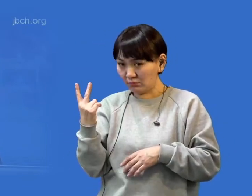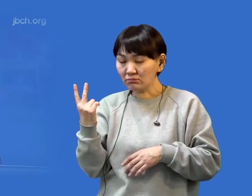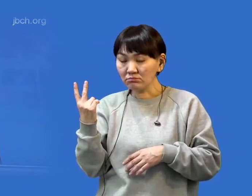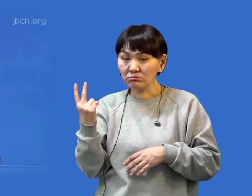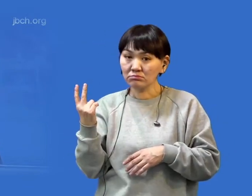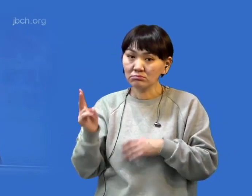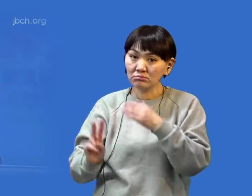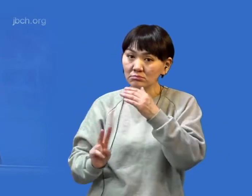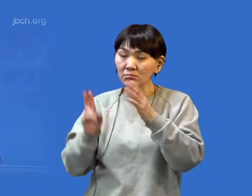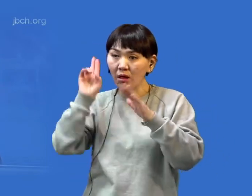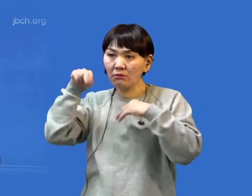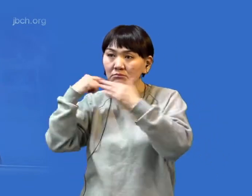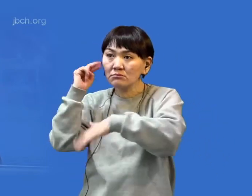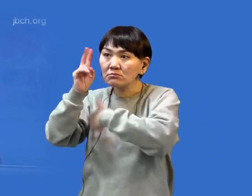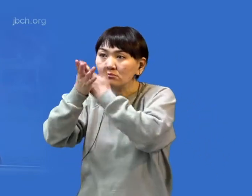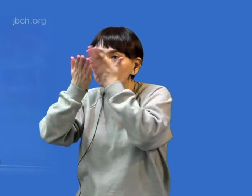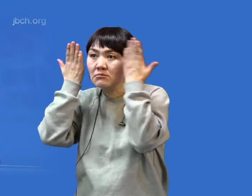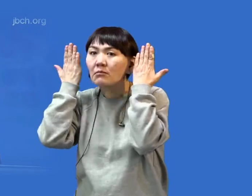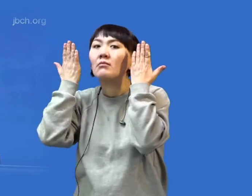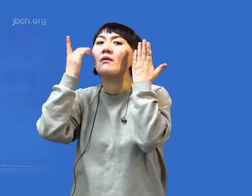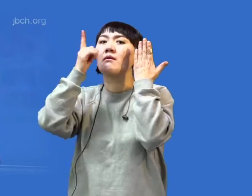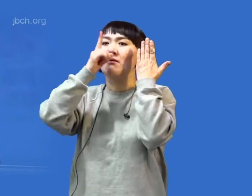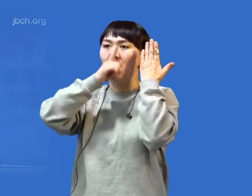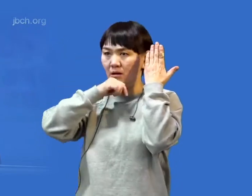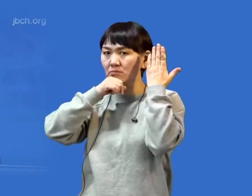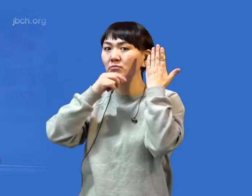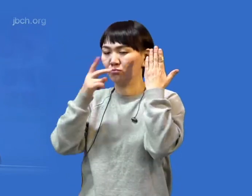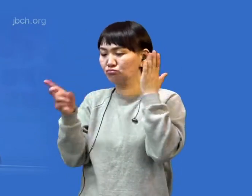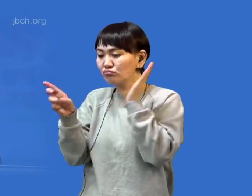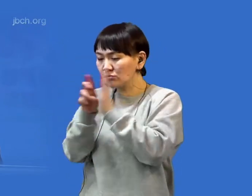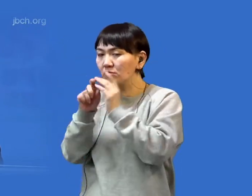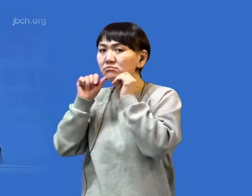Та энэ талаар илүү дэлгэрэнгүй бид бүгдээрээ сурсан биз дээ. Гэтэл